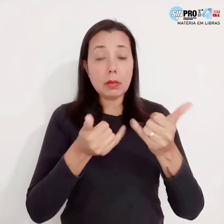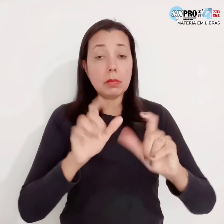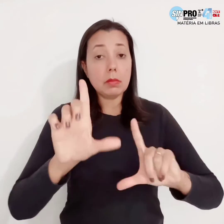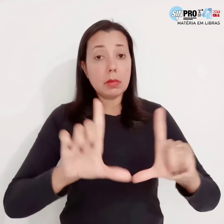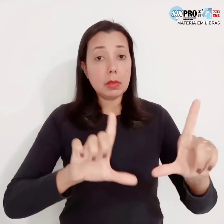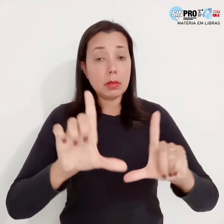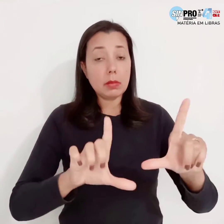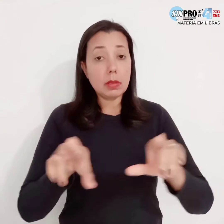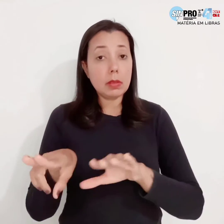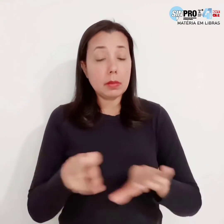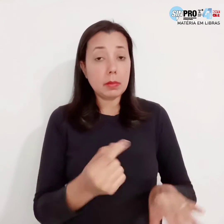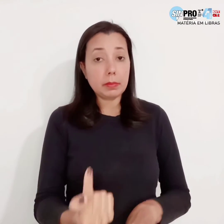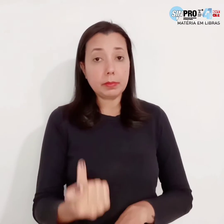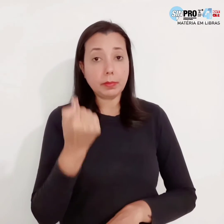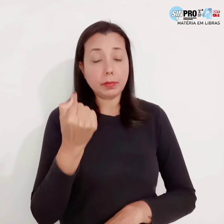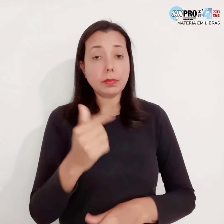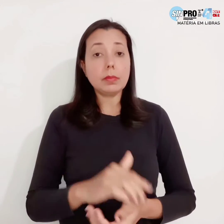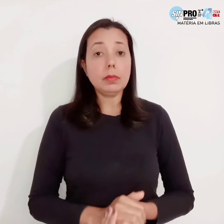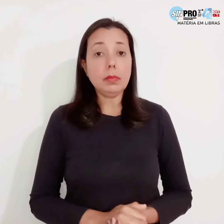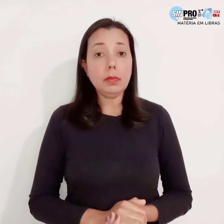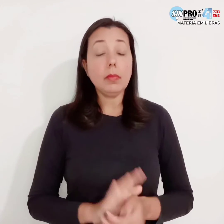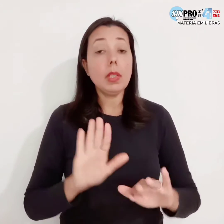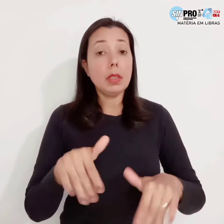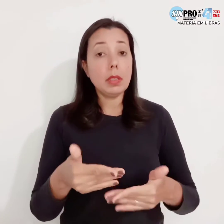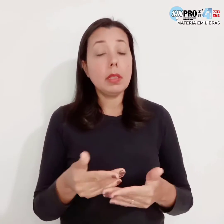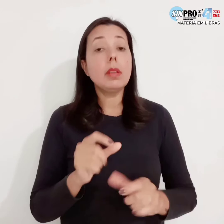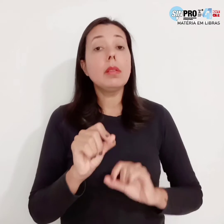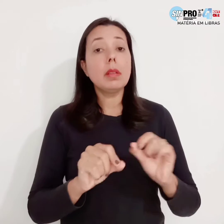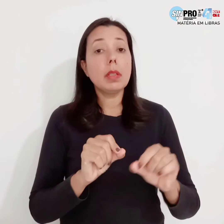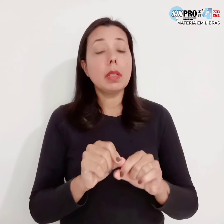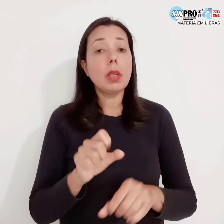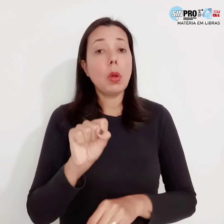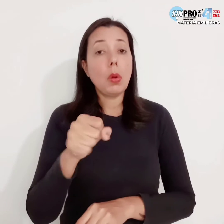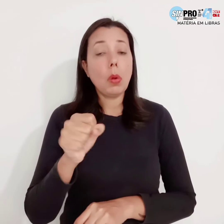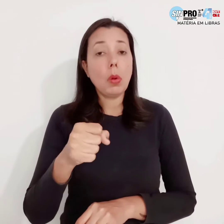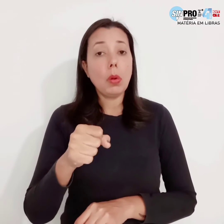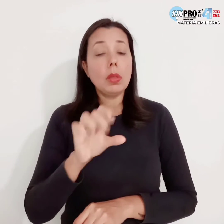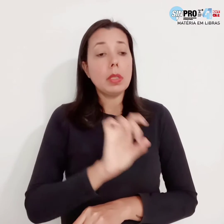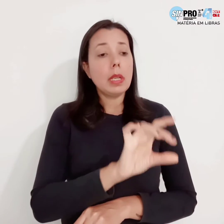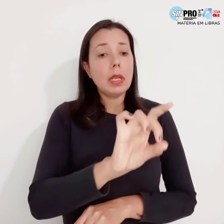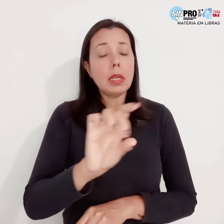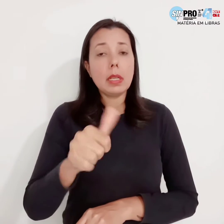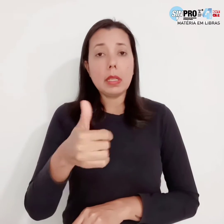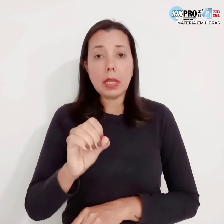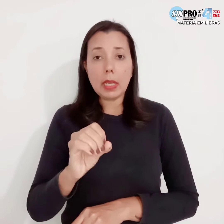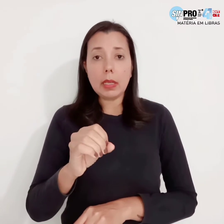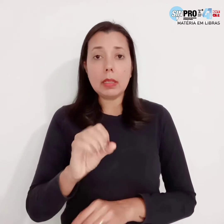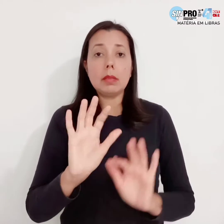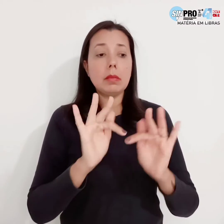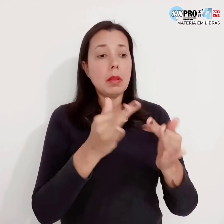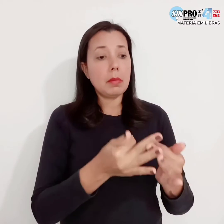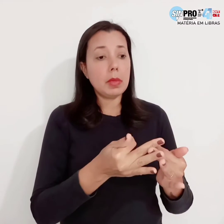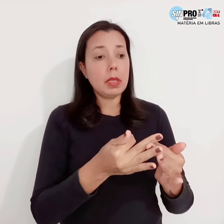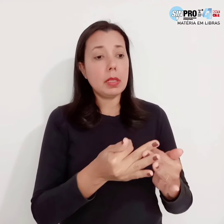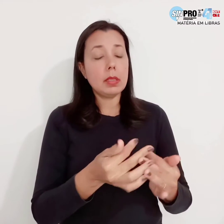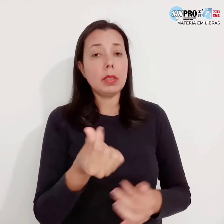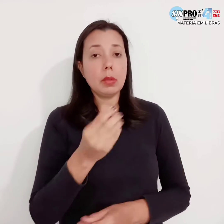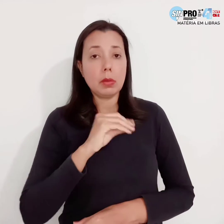na semana passada, dá conta de que 8 em cada 10 famílias em que o rendimento